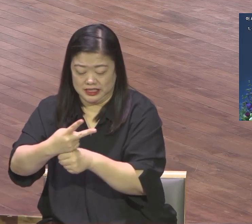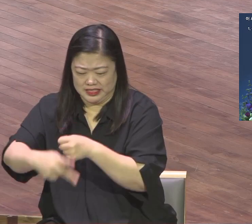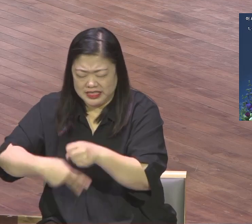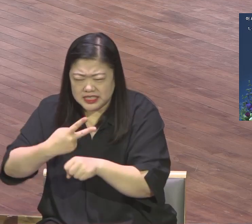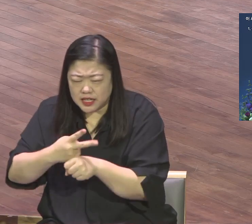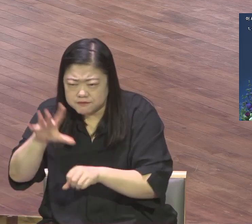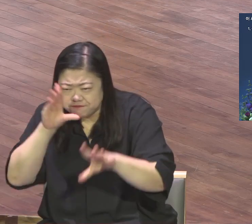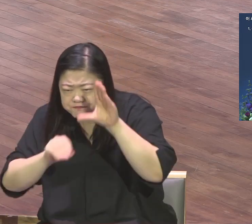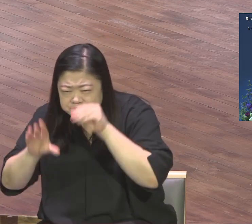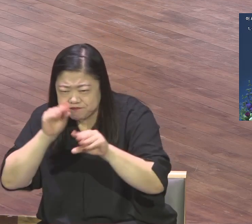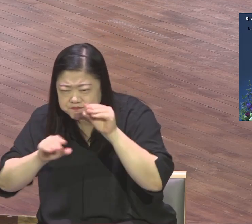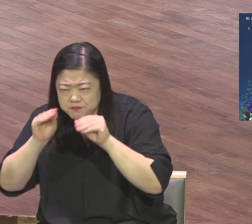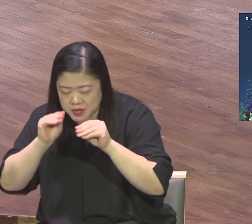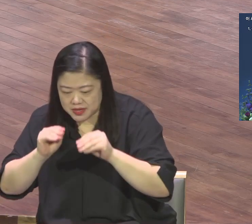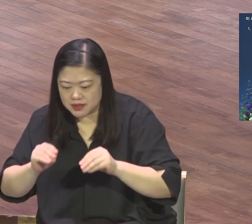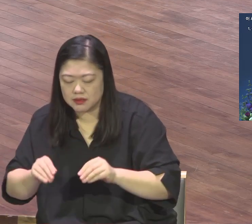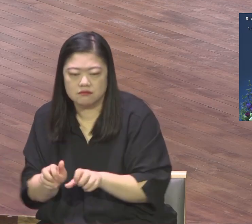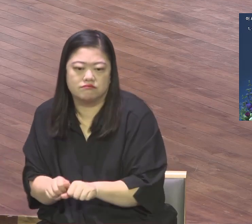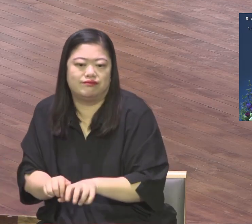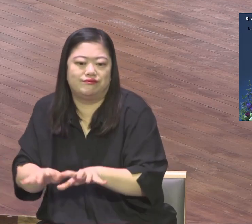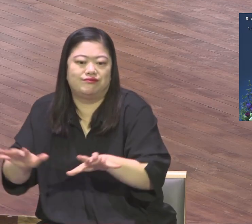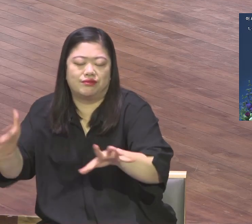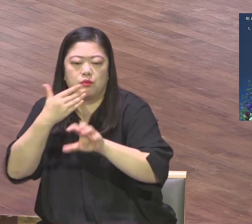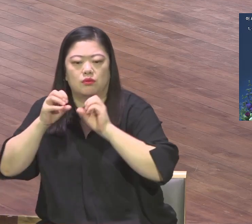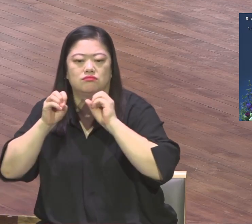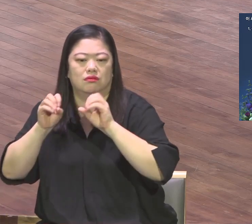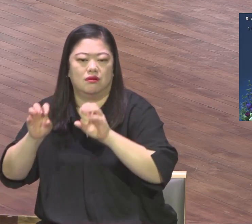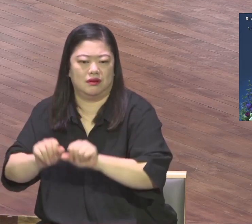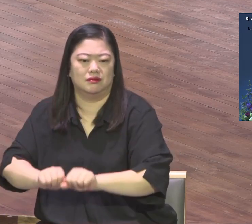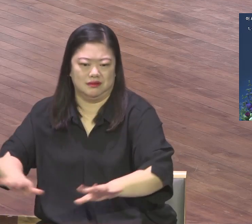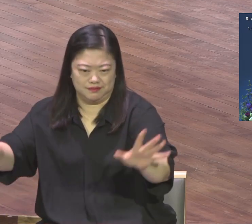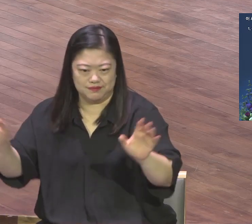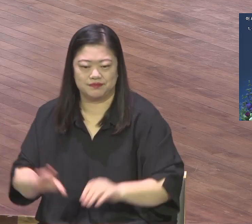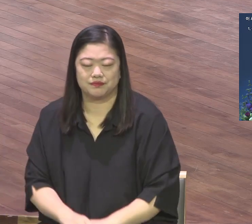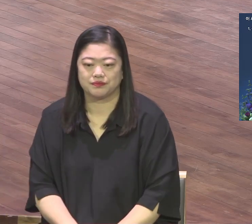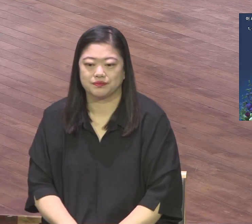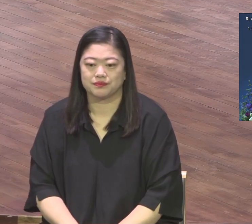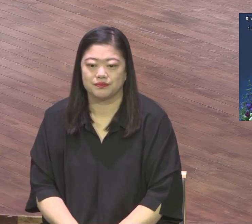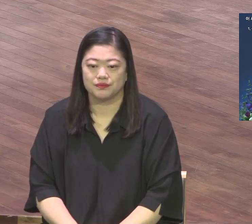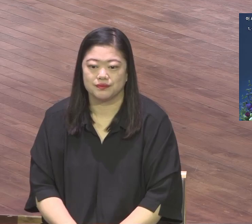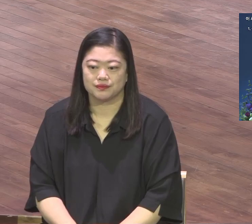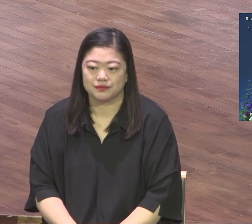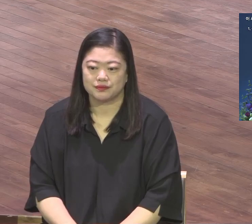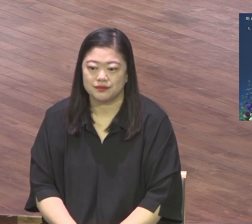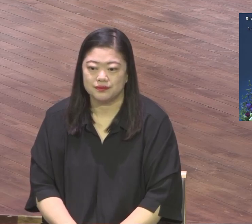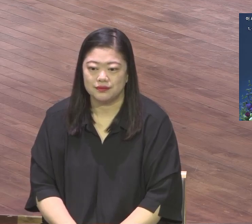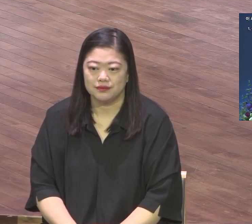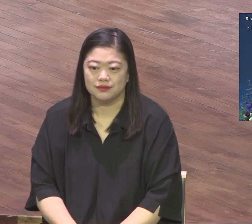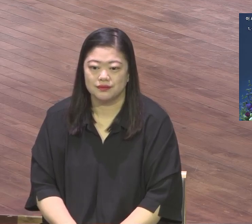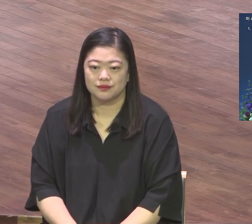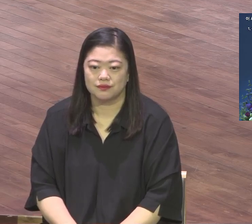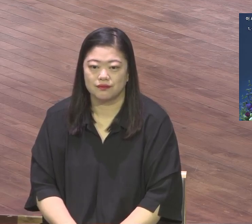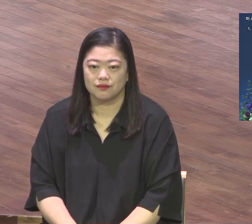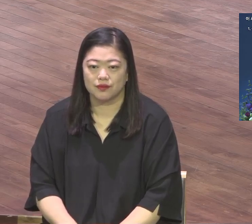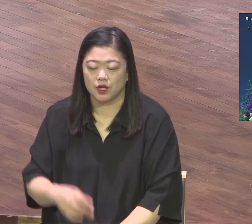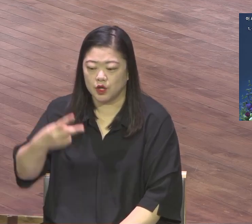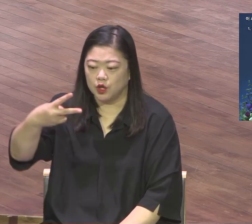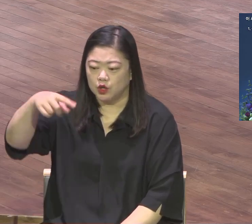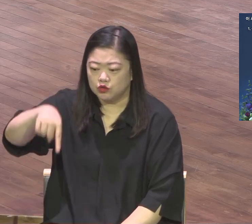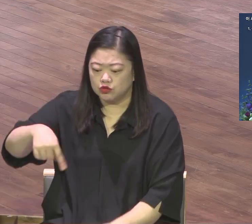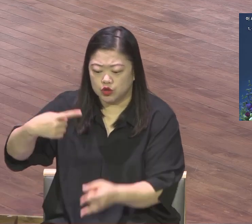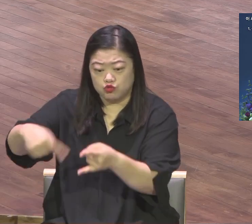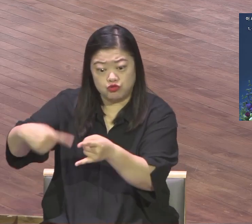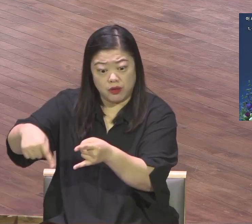말씀이. 우리는 바울의 두란노 서원 사역을 통해서 말씀 운동의 중요한 원리를 알아야